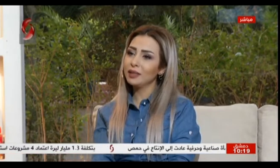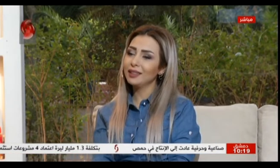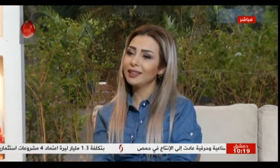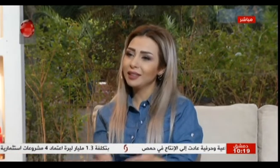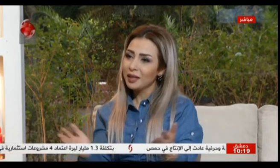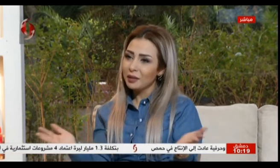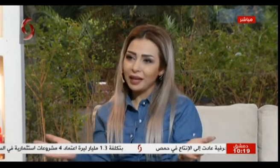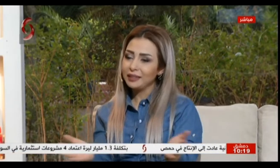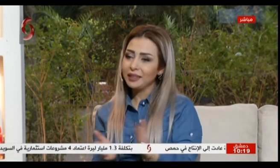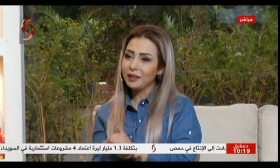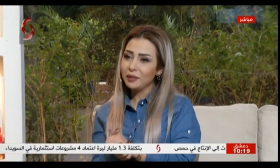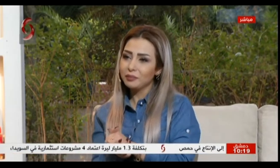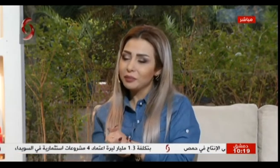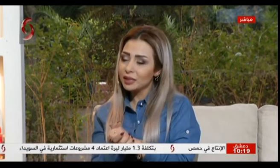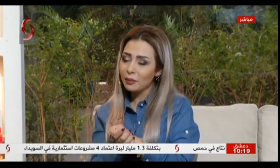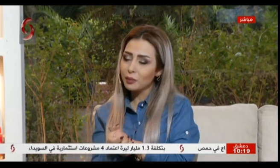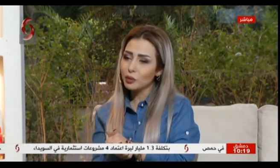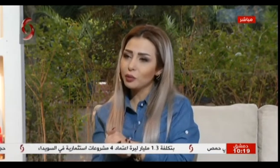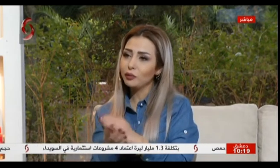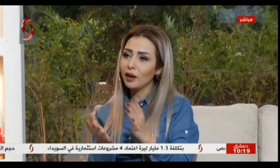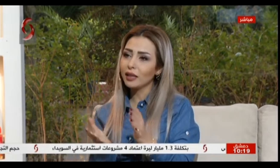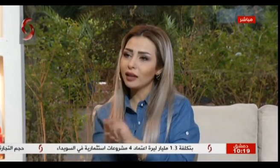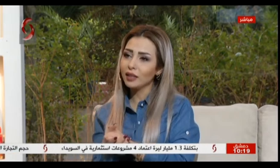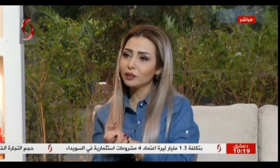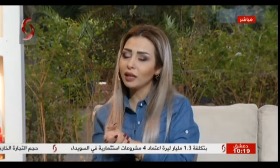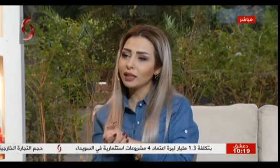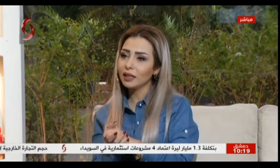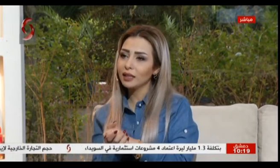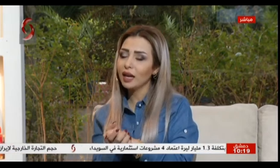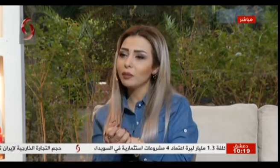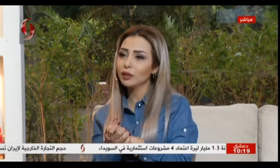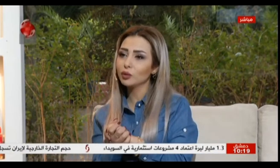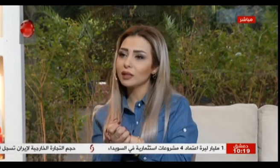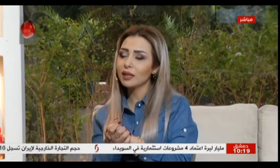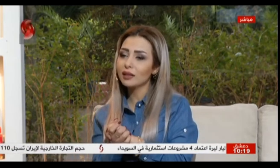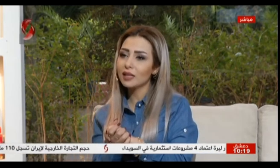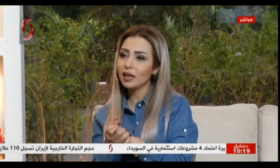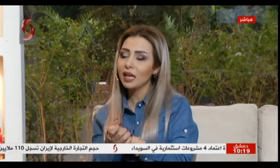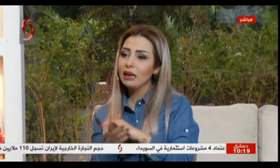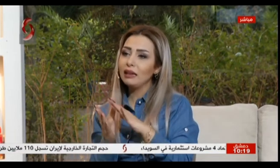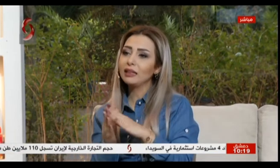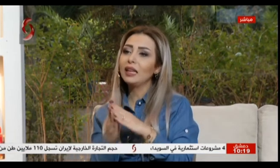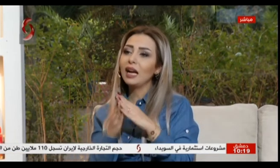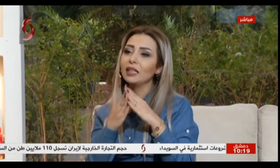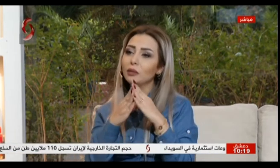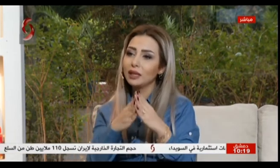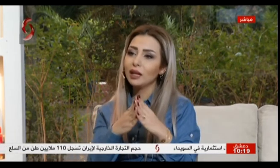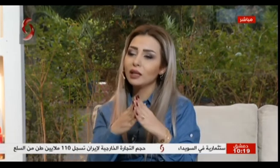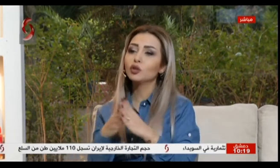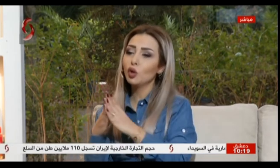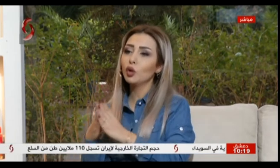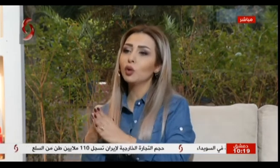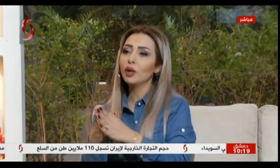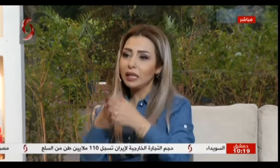فيها يعني بسبب ظروفها كانت، ولكن هي حبت توصل رسالة لكل حدا